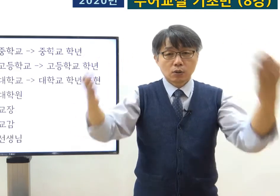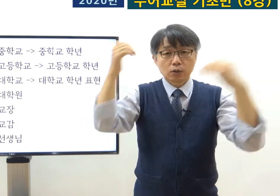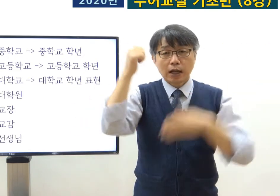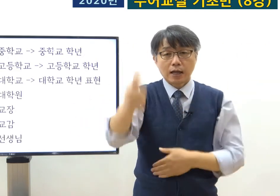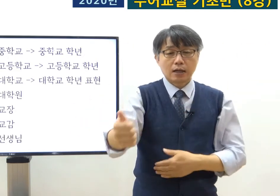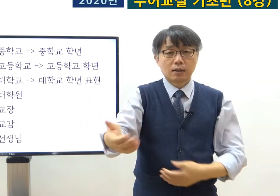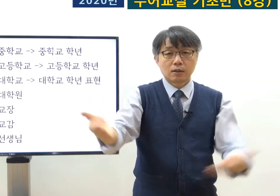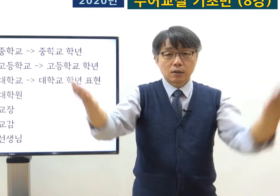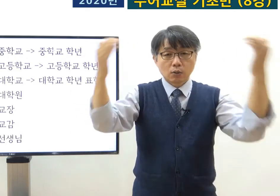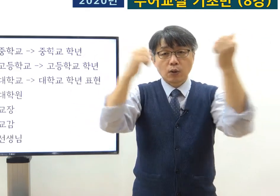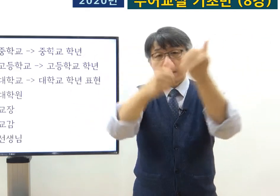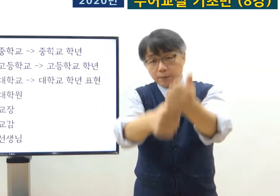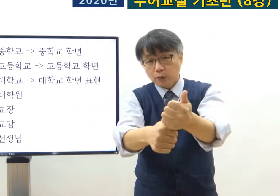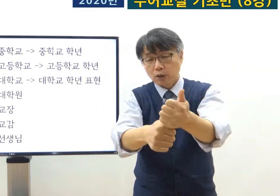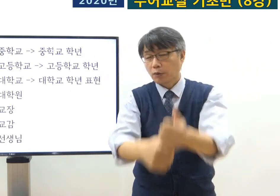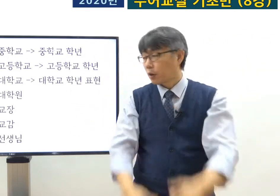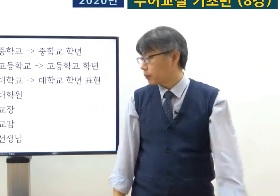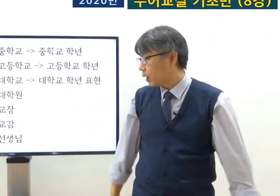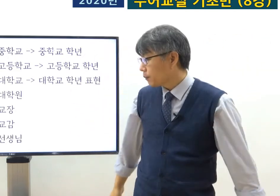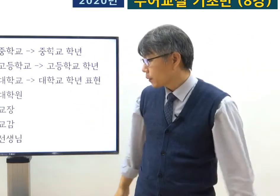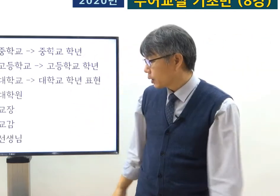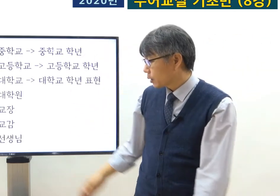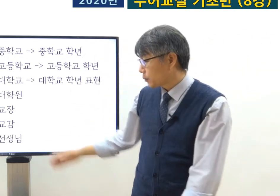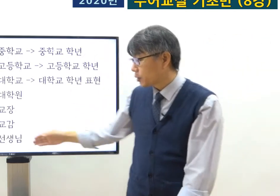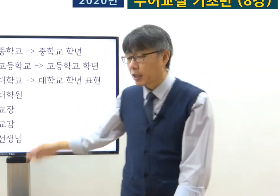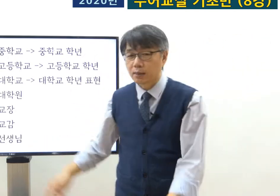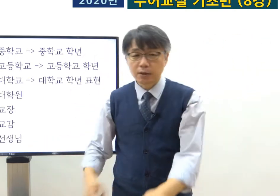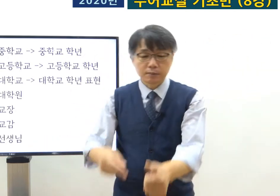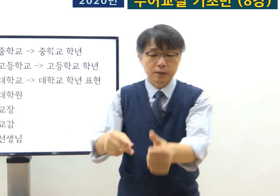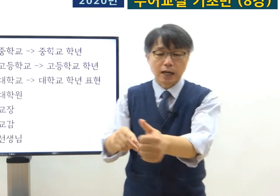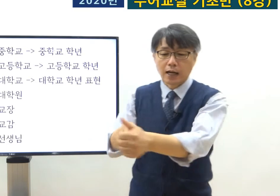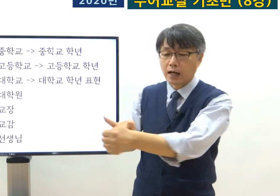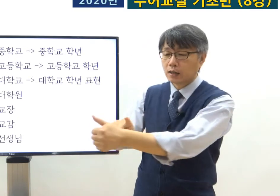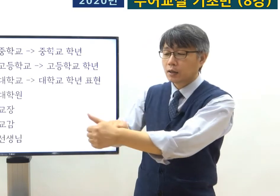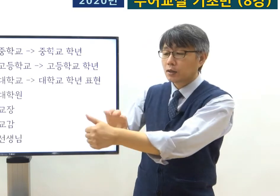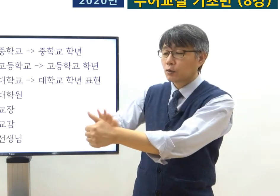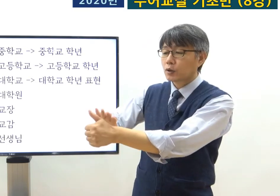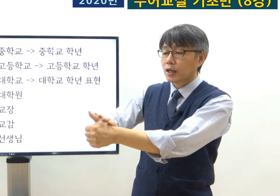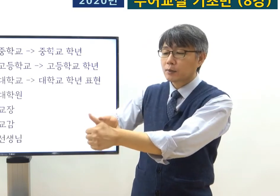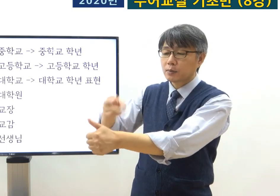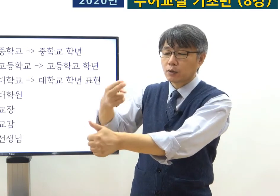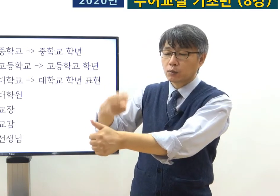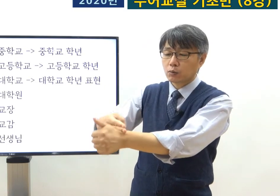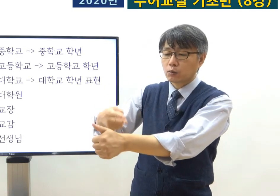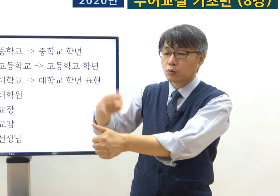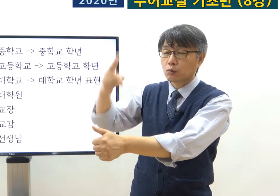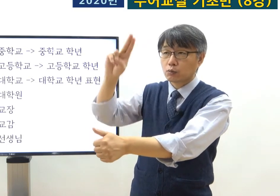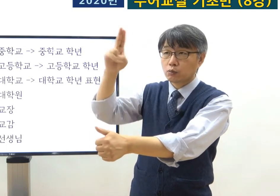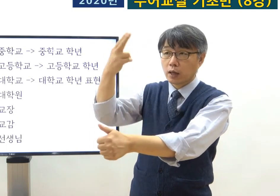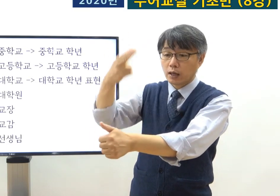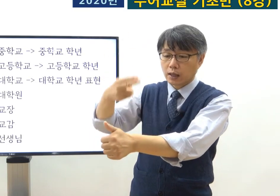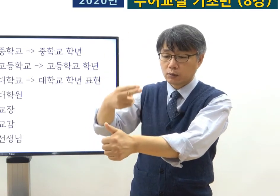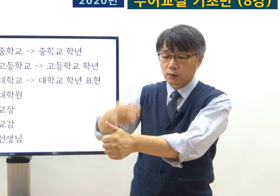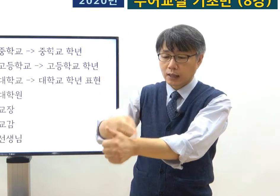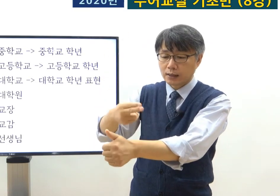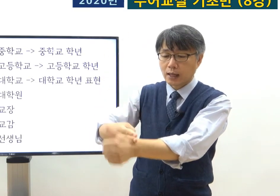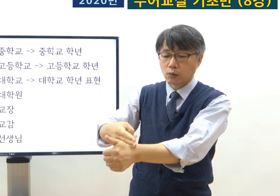교장 교감 이렇게 표현합니다. 그 다음에 선생님은 자 여기 사람이 있으면 두 개 가지고 탁탁 이렇게